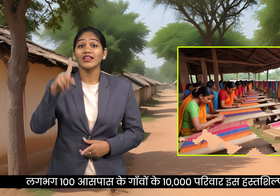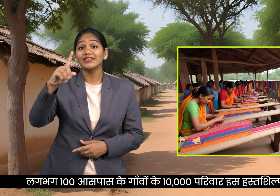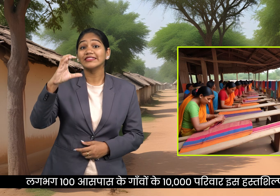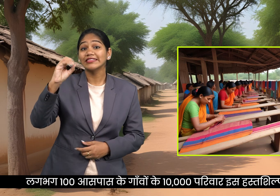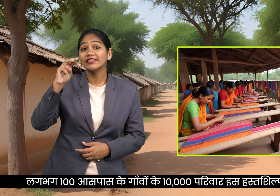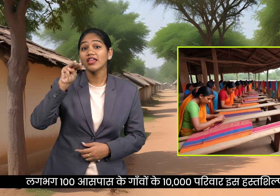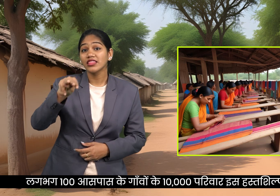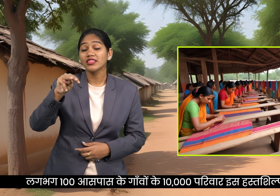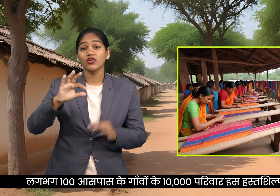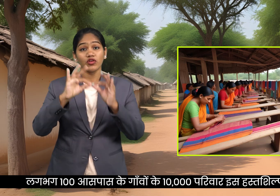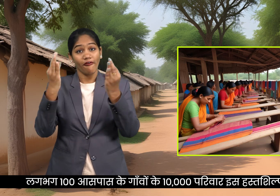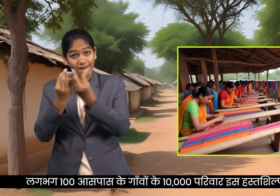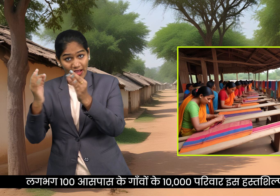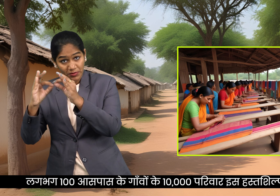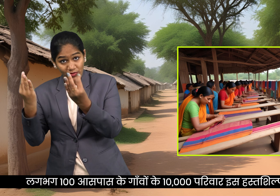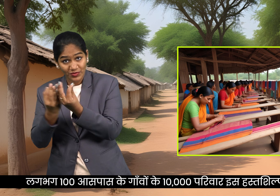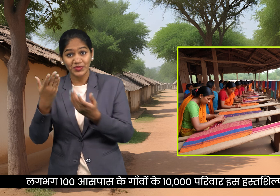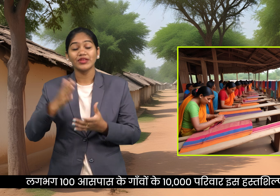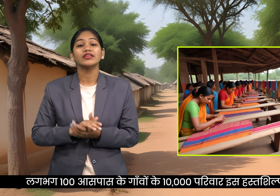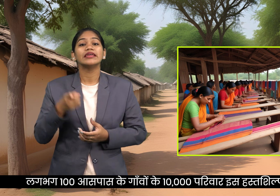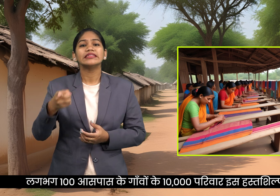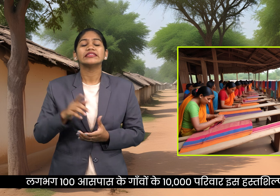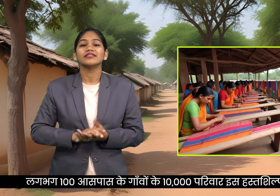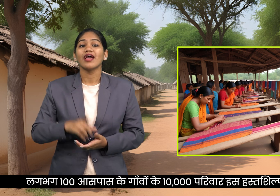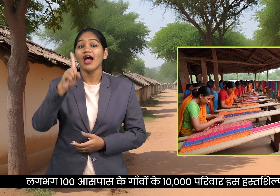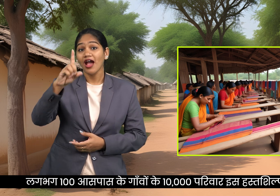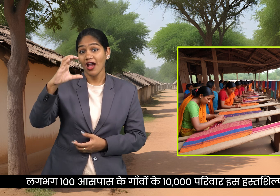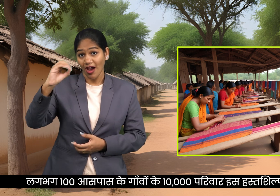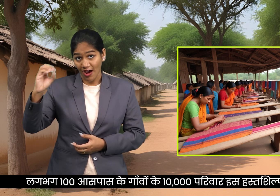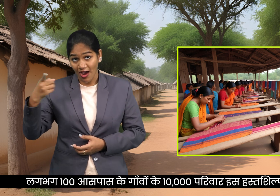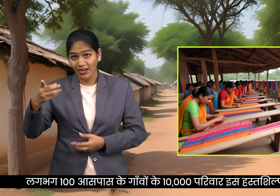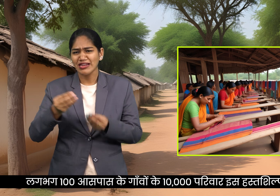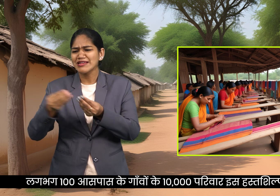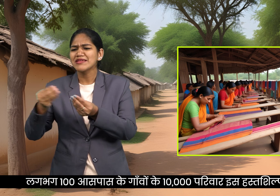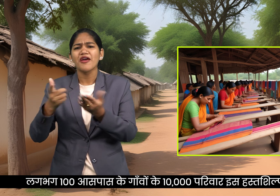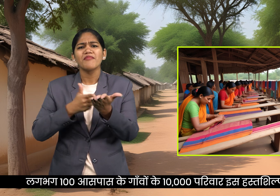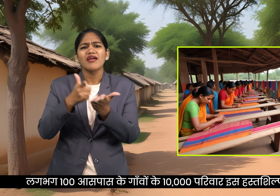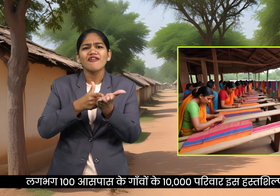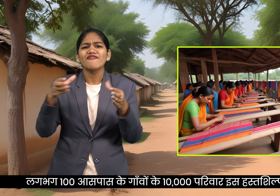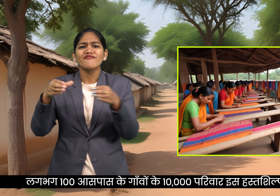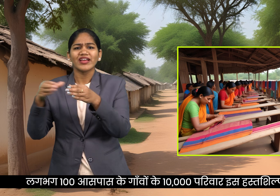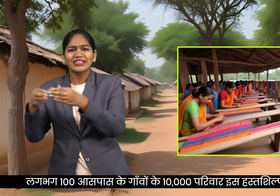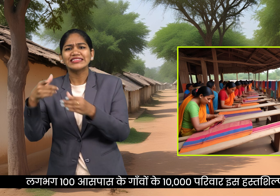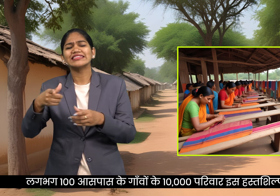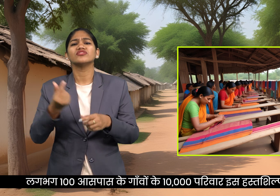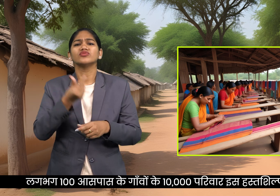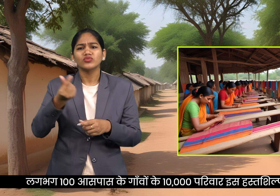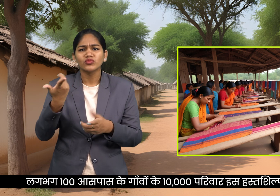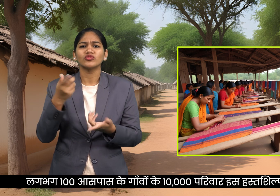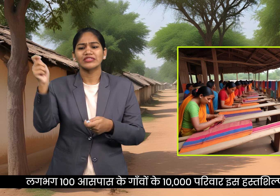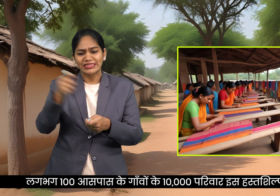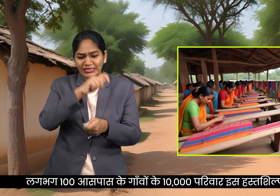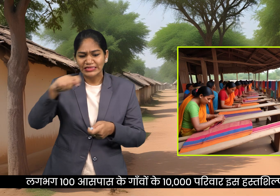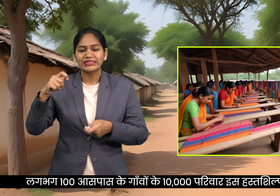लगभग आसपास के 100 गांवों के 10,000 परिवार इस हस्तशिल्प का अभ्यास करते हैं।